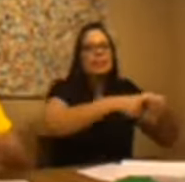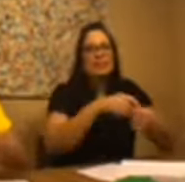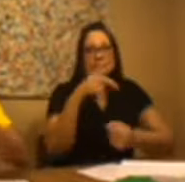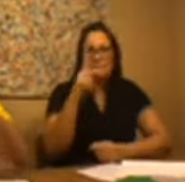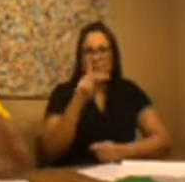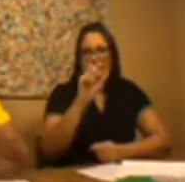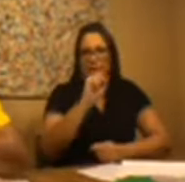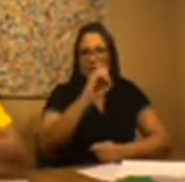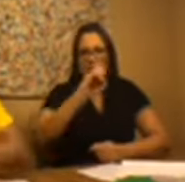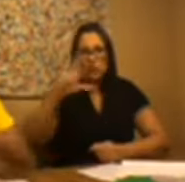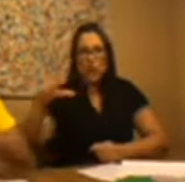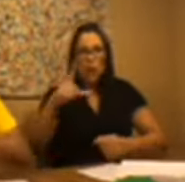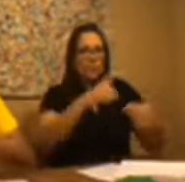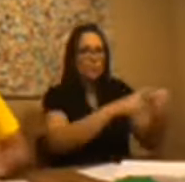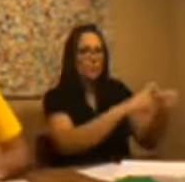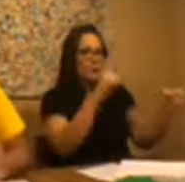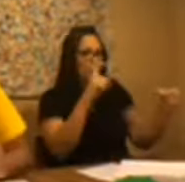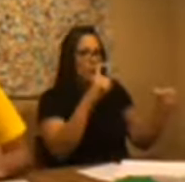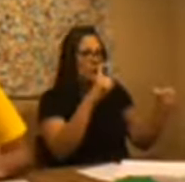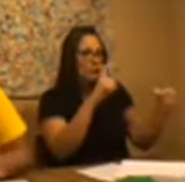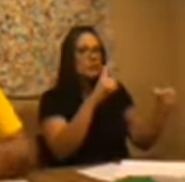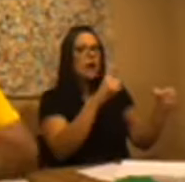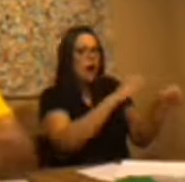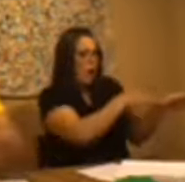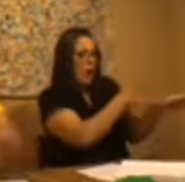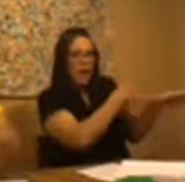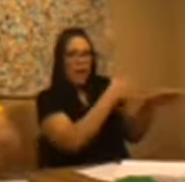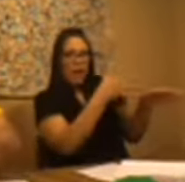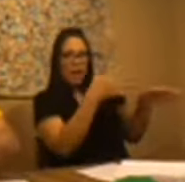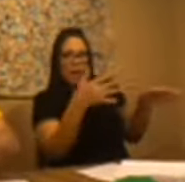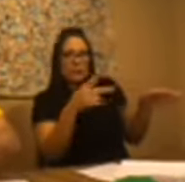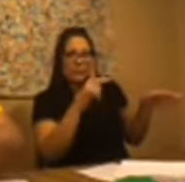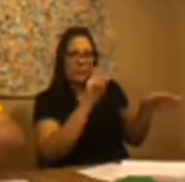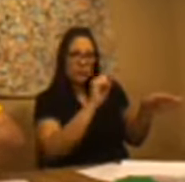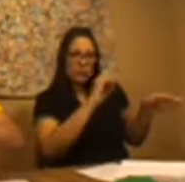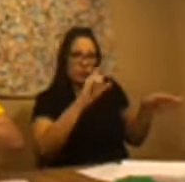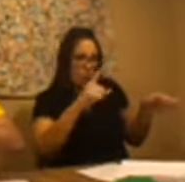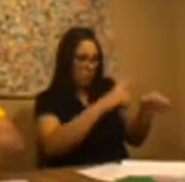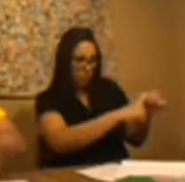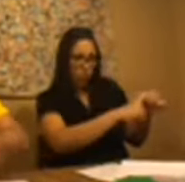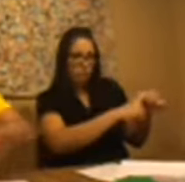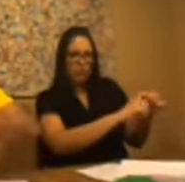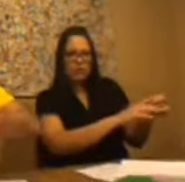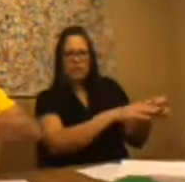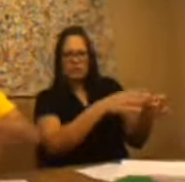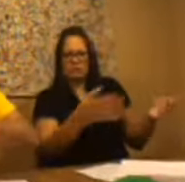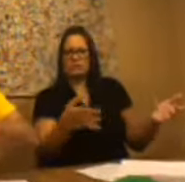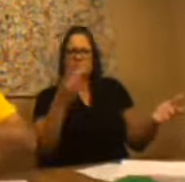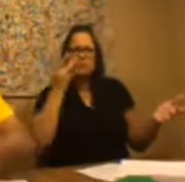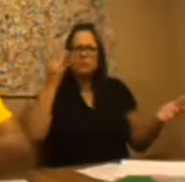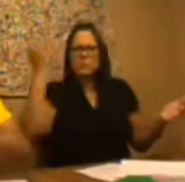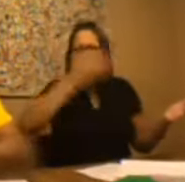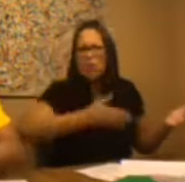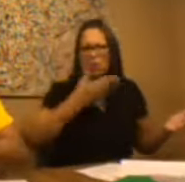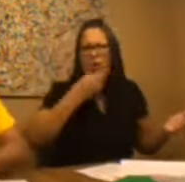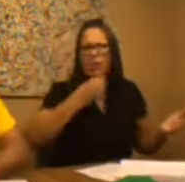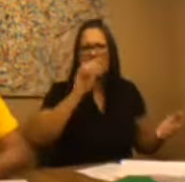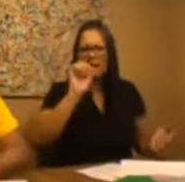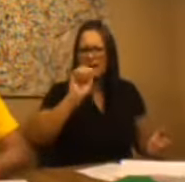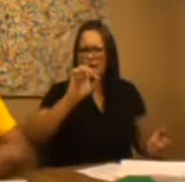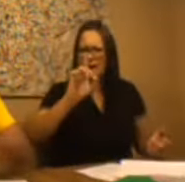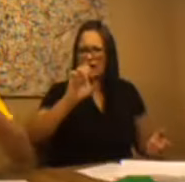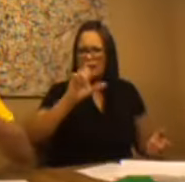filiou psol e se desfiliou apenas em 2014 até mais além disso mostrar aqui que tem tudo para ser